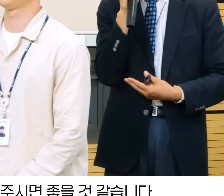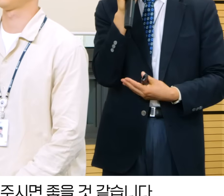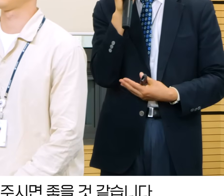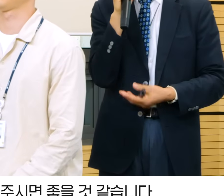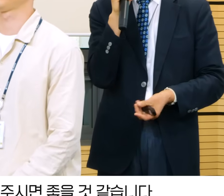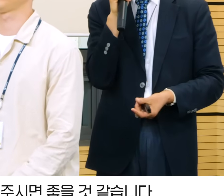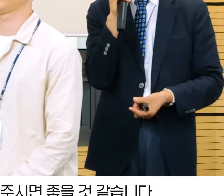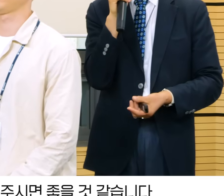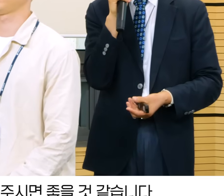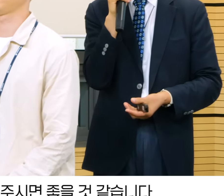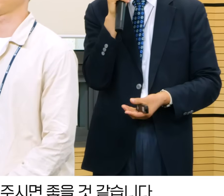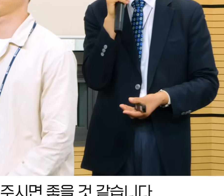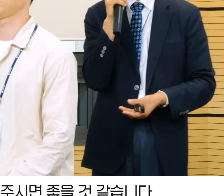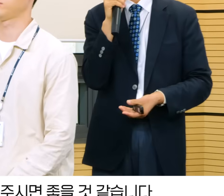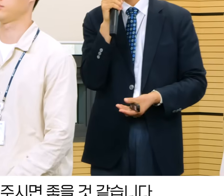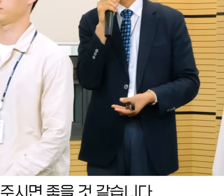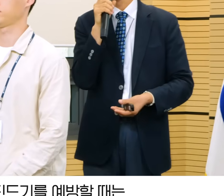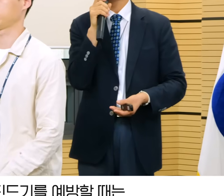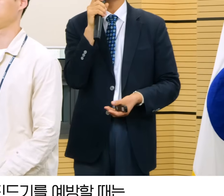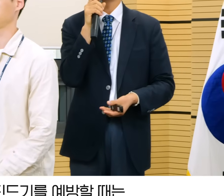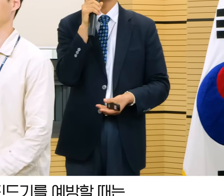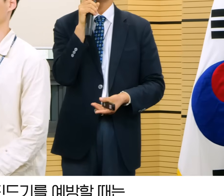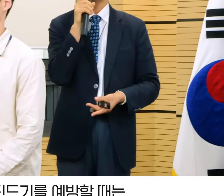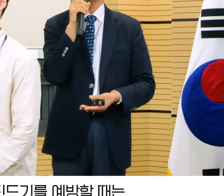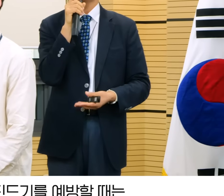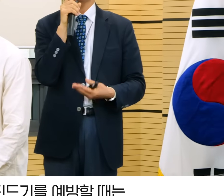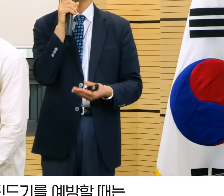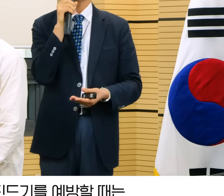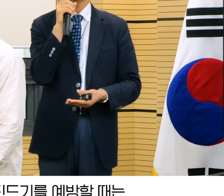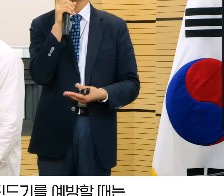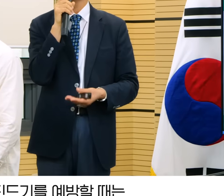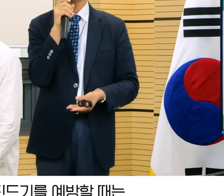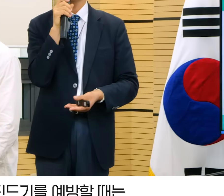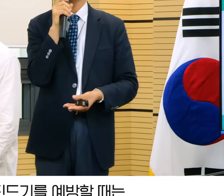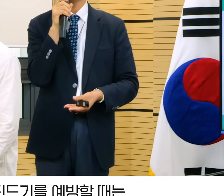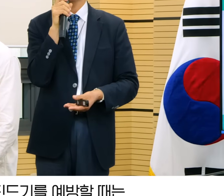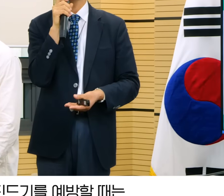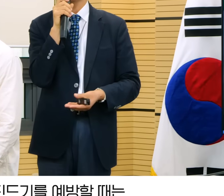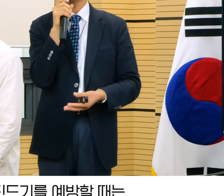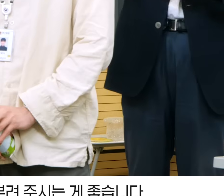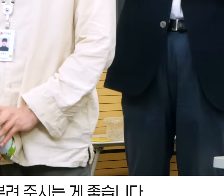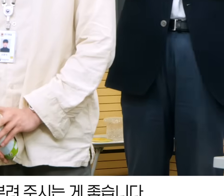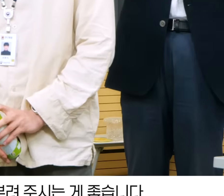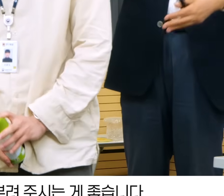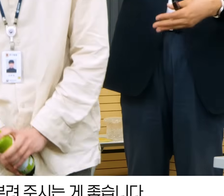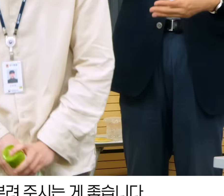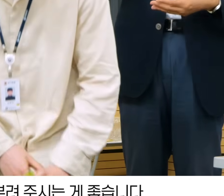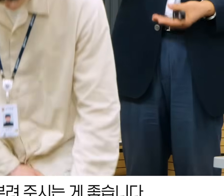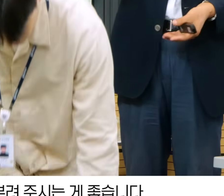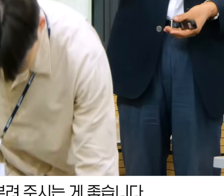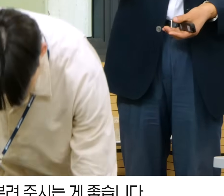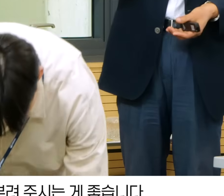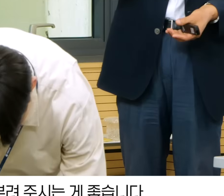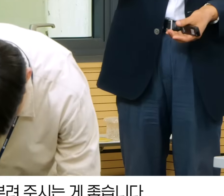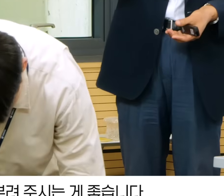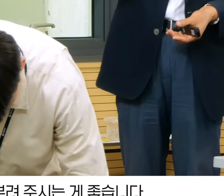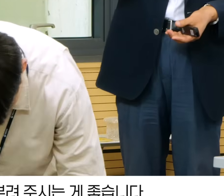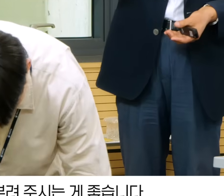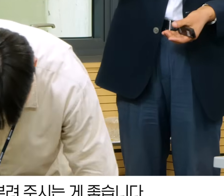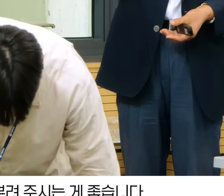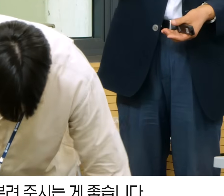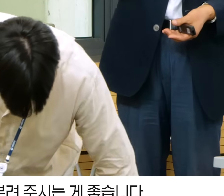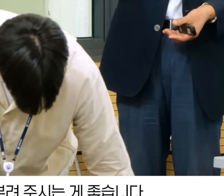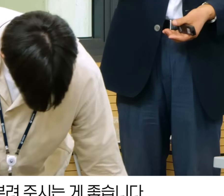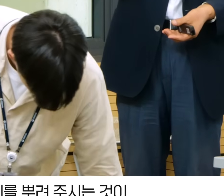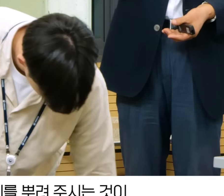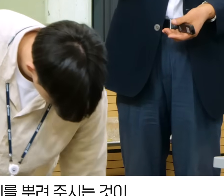정도마다 다시 한번 뿌려주시면 좋을 것 같습니다. 털진드기나 참진드기, 진드기를 예방할 때는 다리 쪽 역시도 기피제를 좀